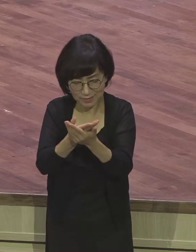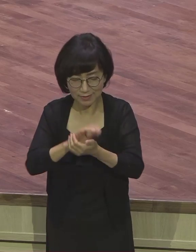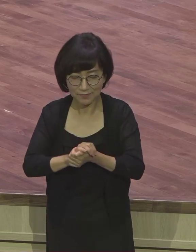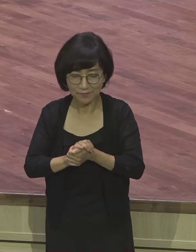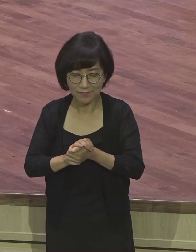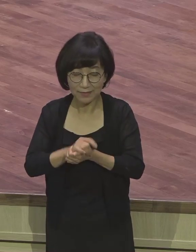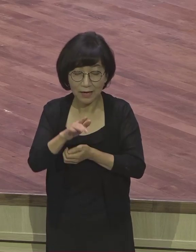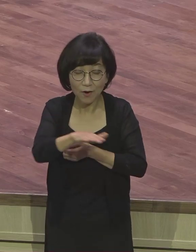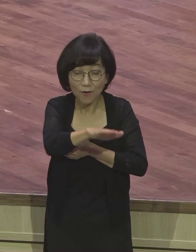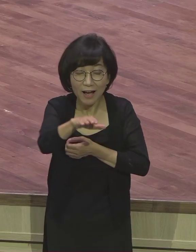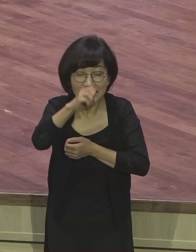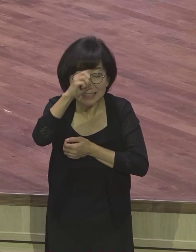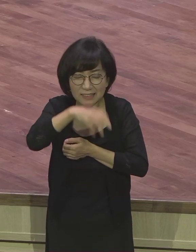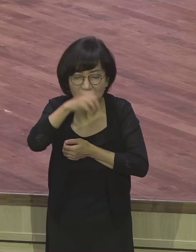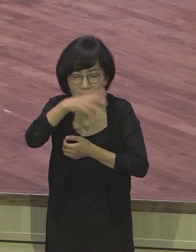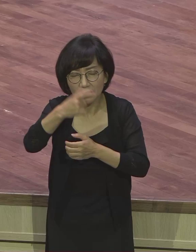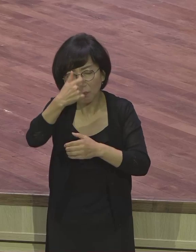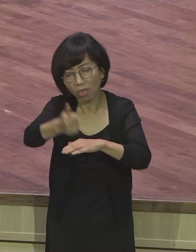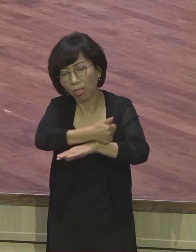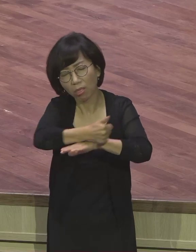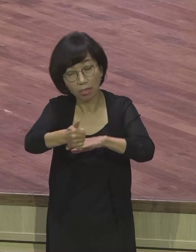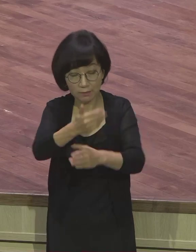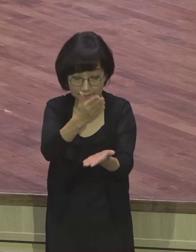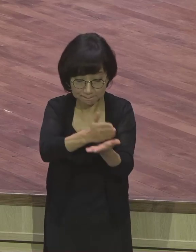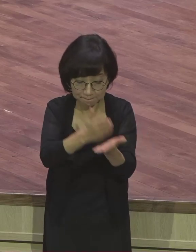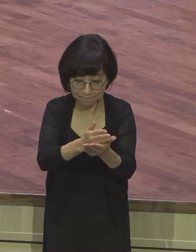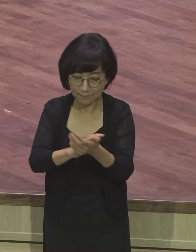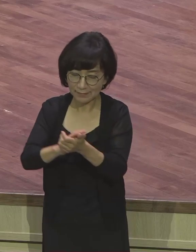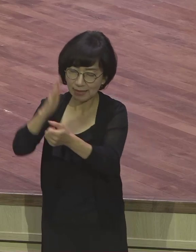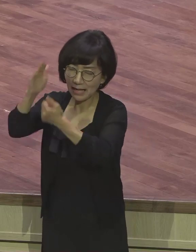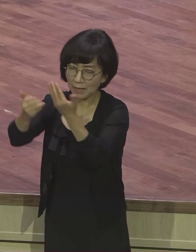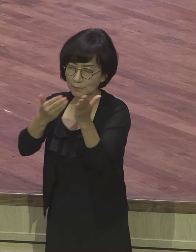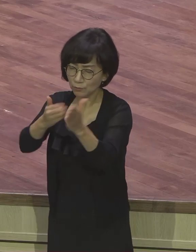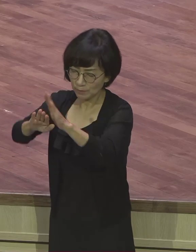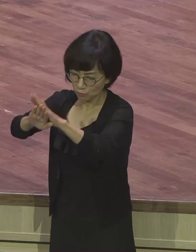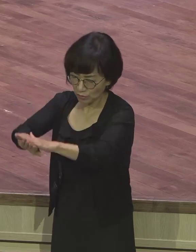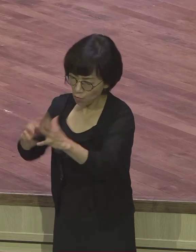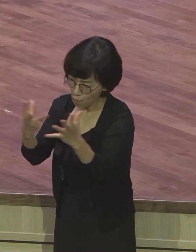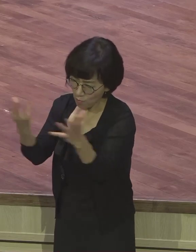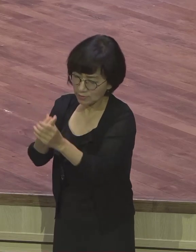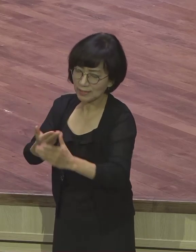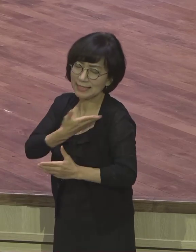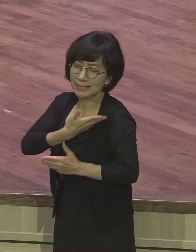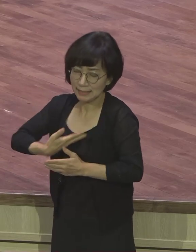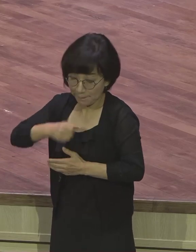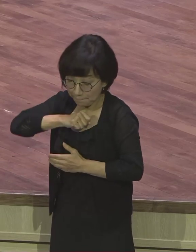성도들은 막연한 교인이 아니라 그리스도의 절대 제자들이 다 되게 하여